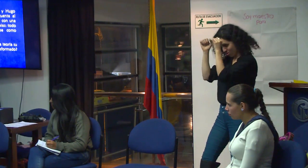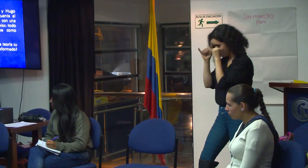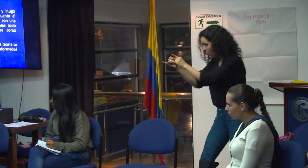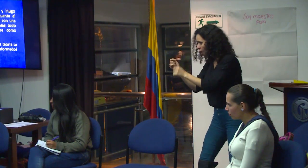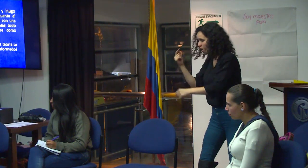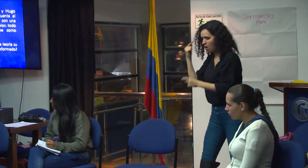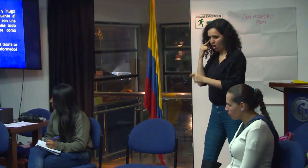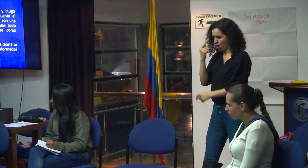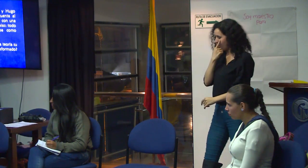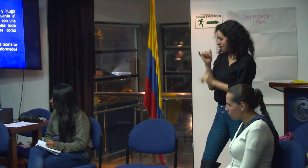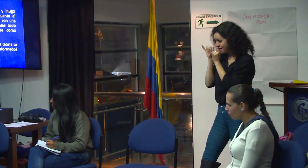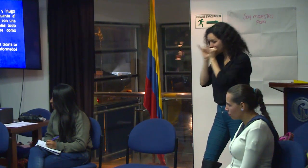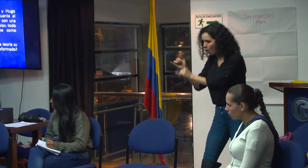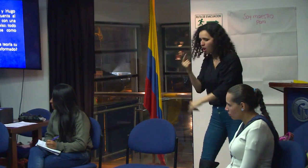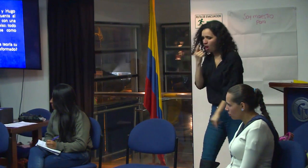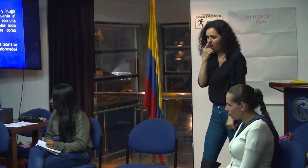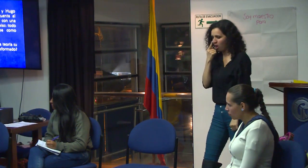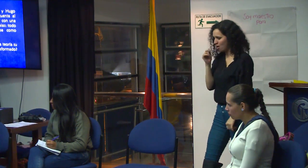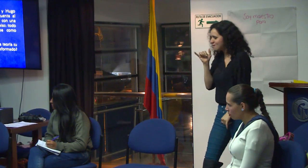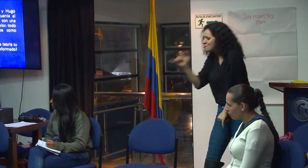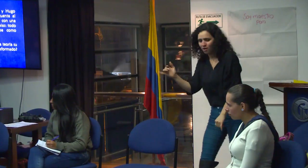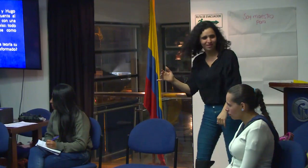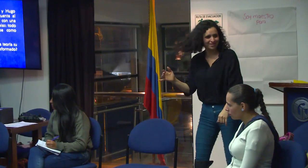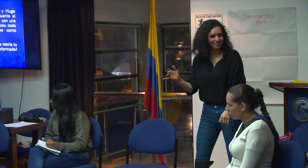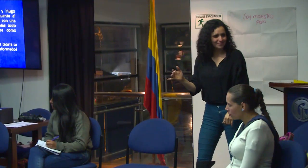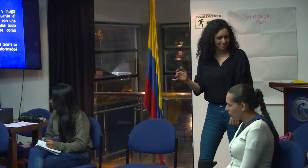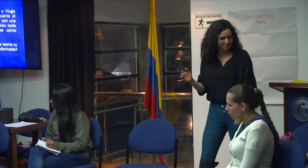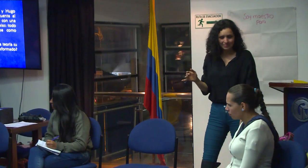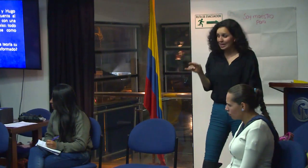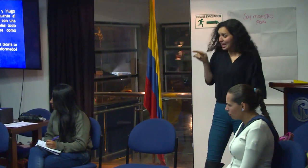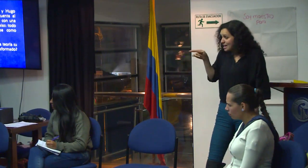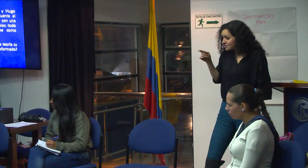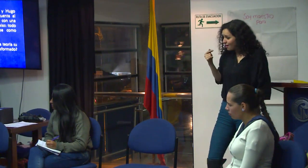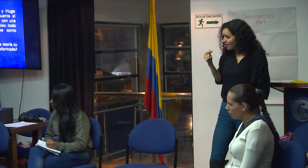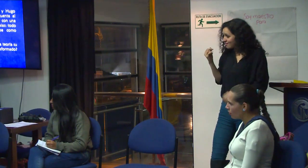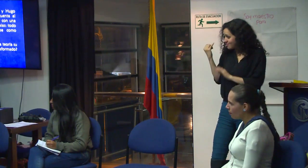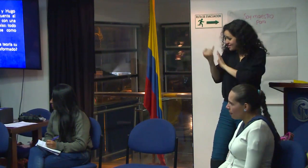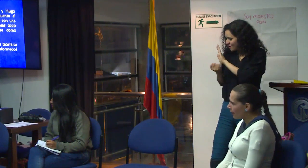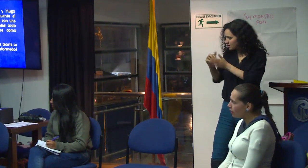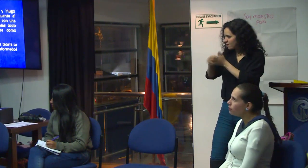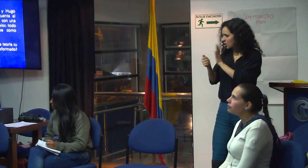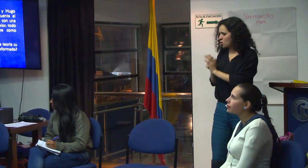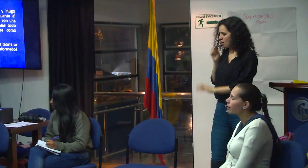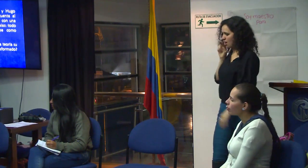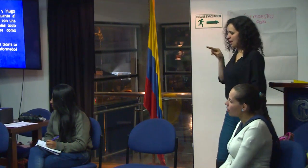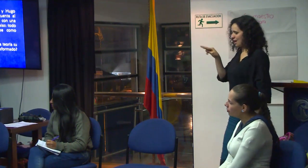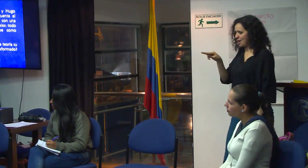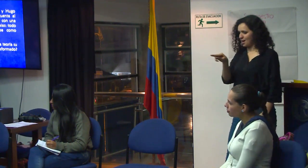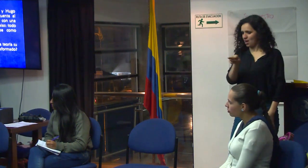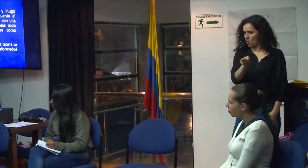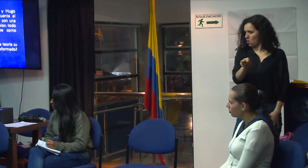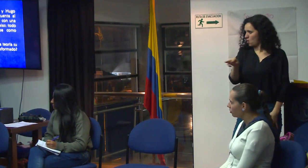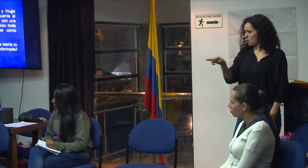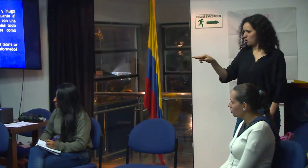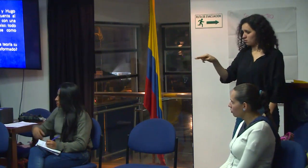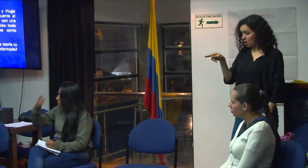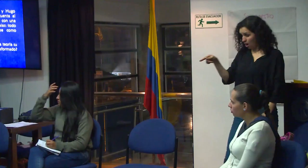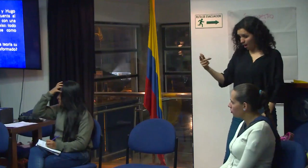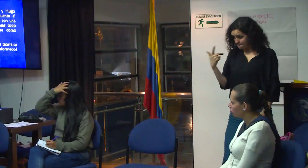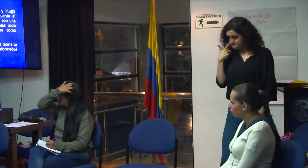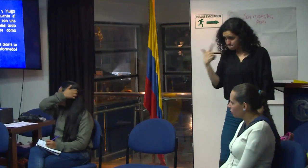ojos. Esta caricatura nos permite entender que desde ahí yo leo al otro. Entre más se parezca a